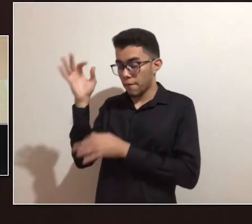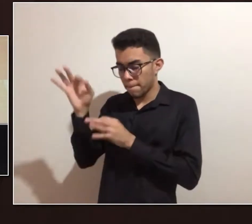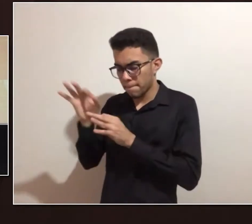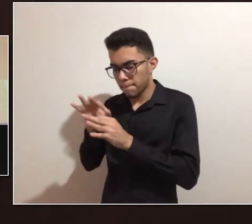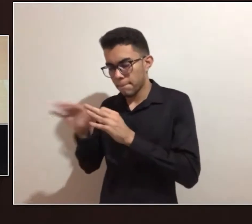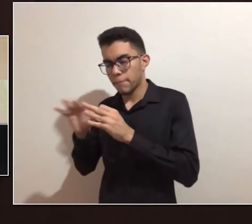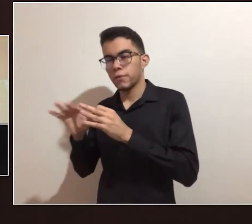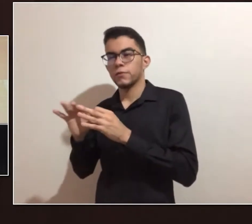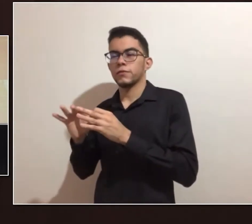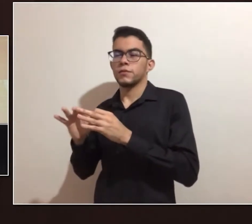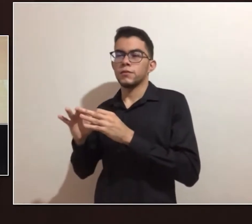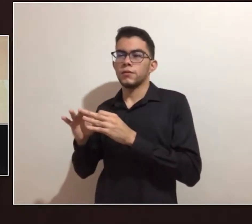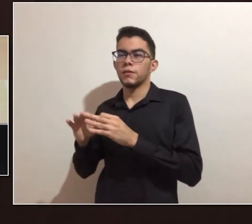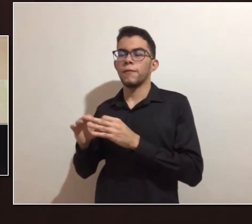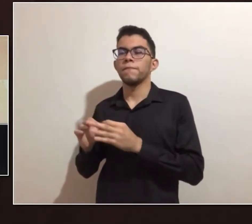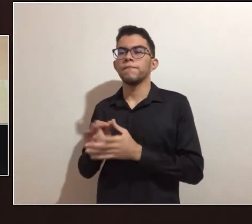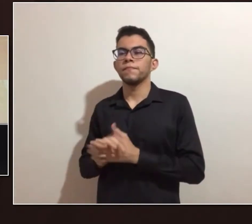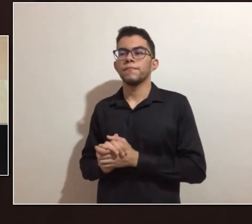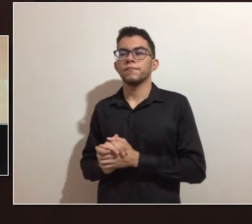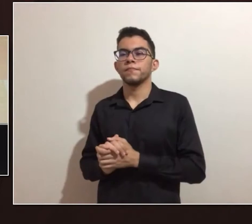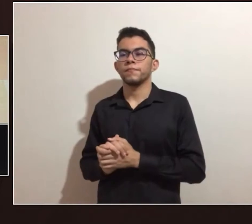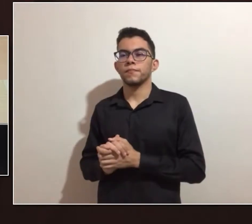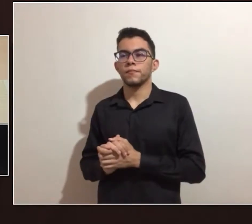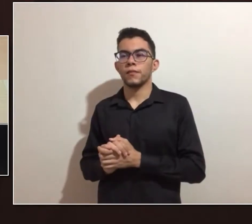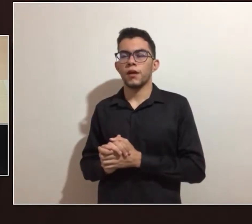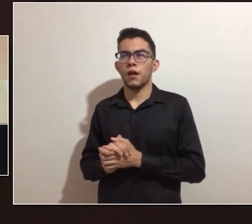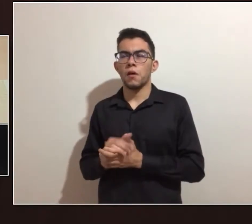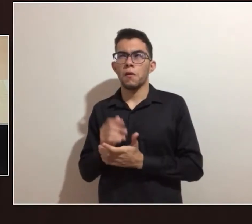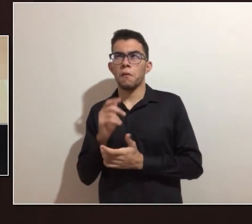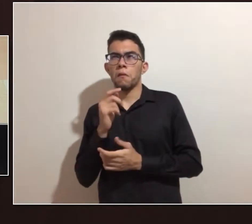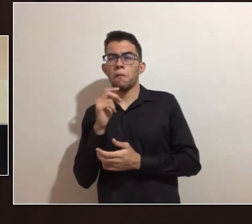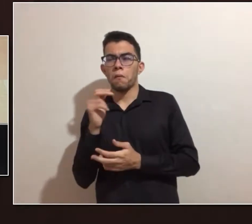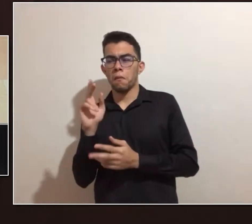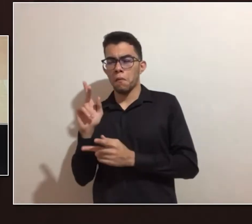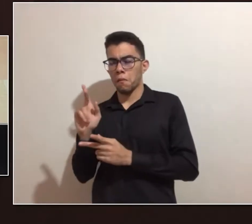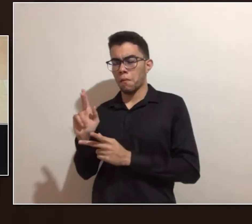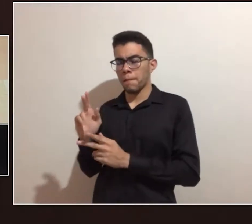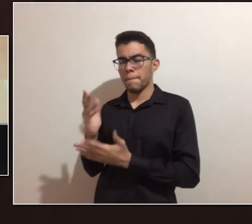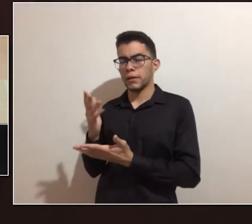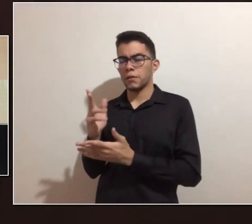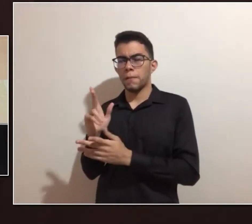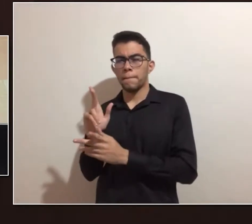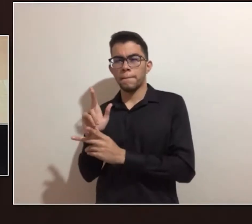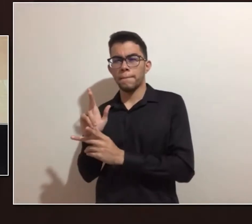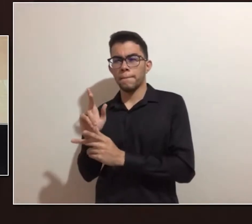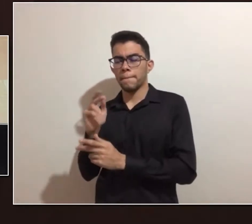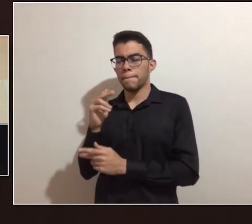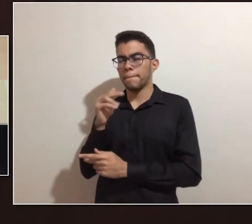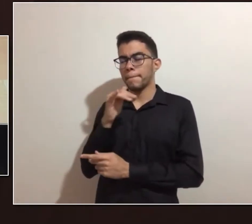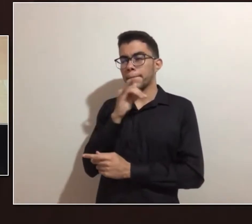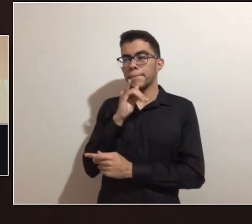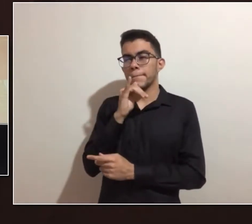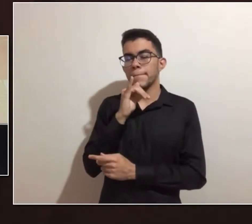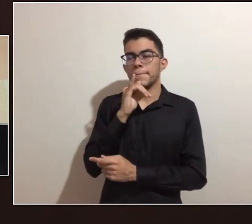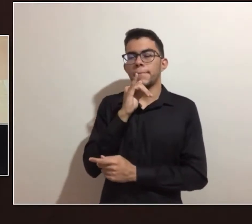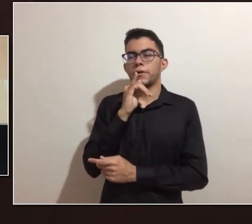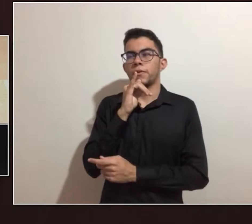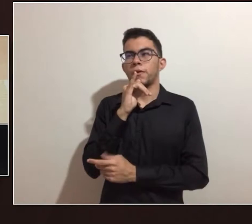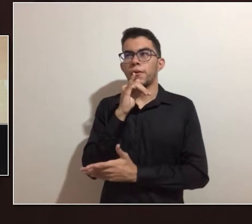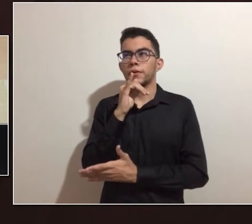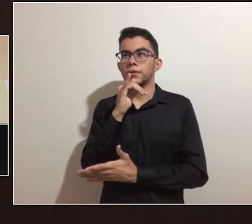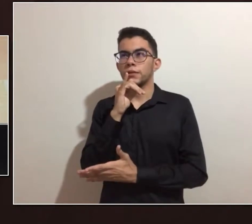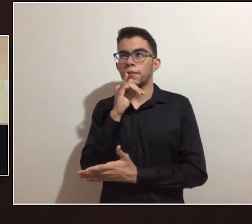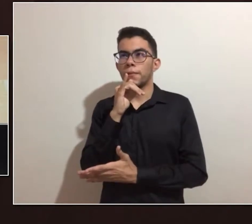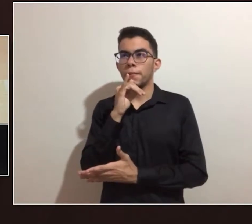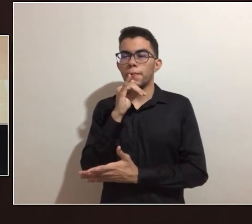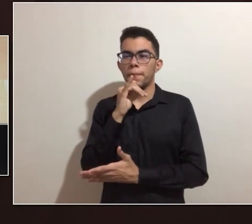né? Usada como um remédio natural para passar nos ferimentos, porque tem um efeito antisséptico e